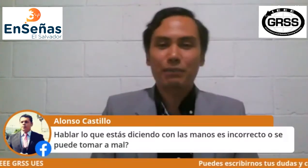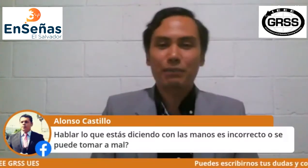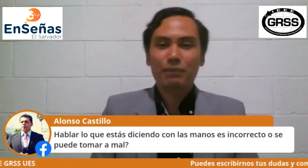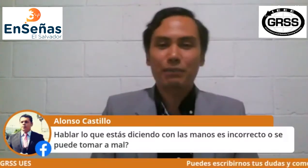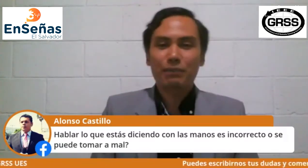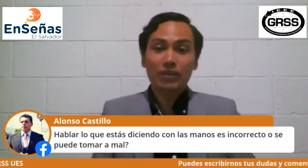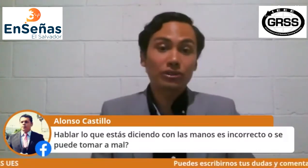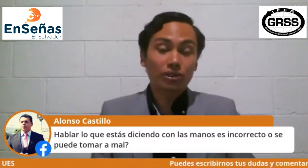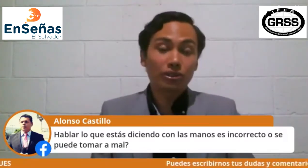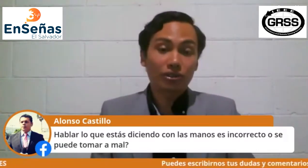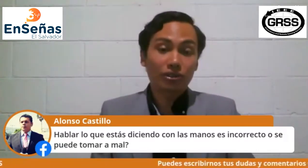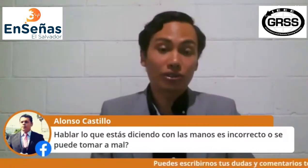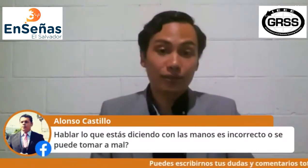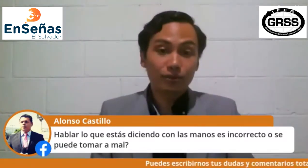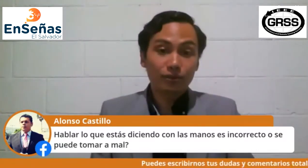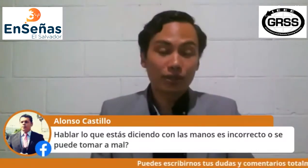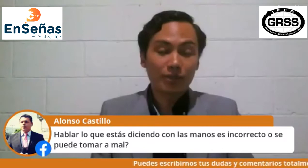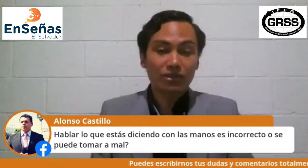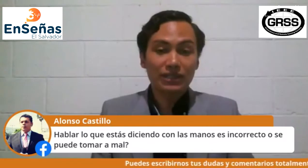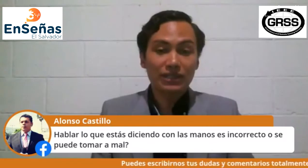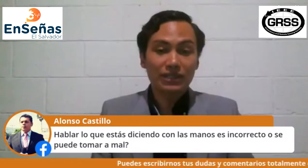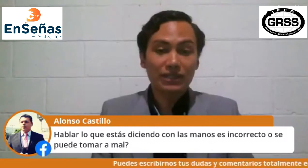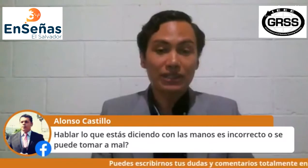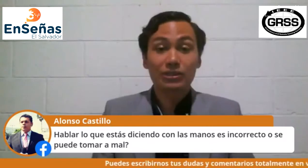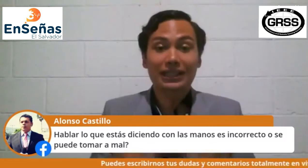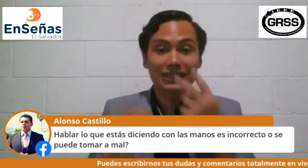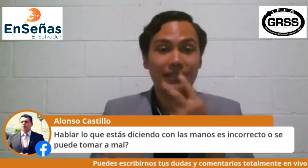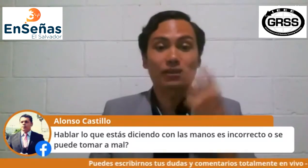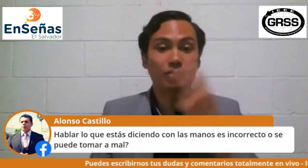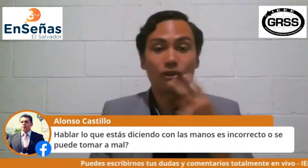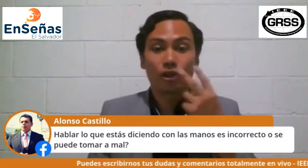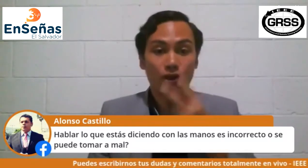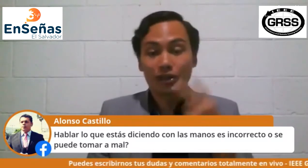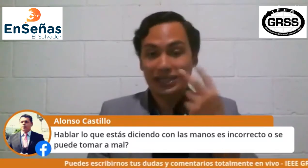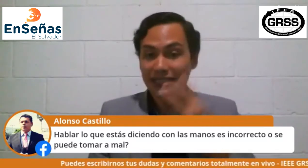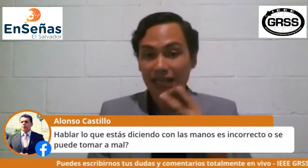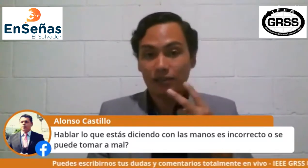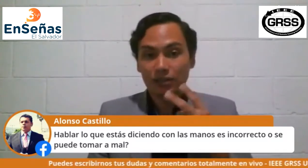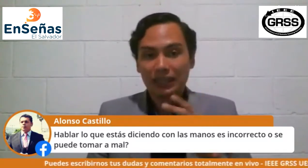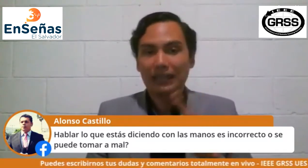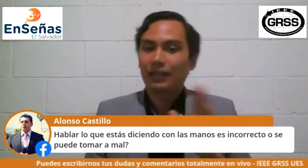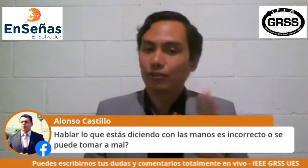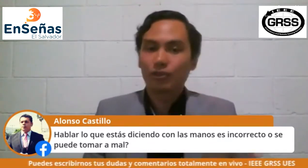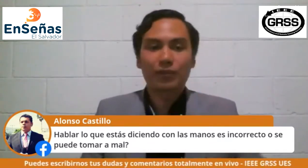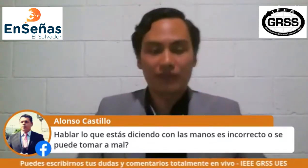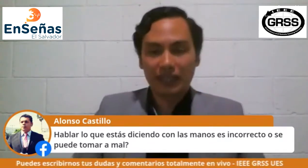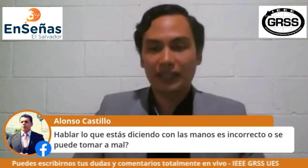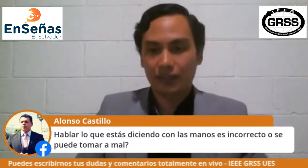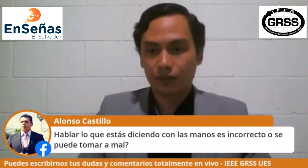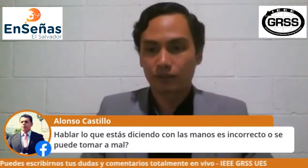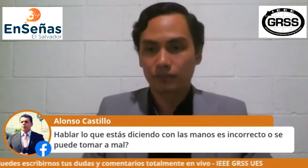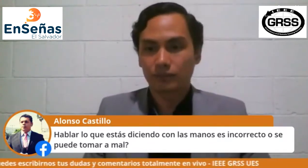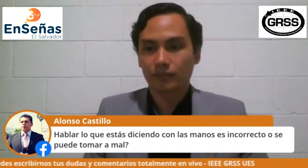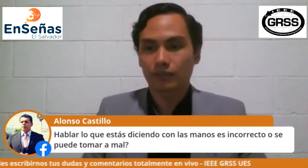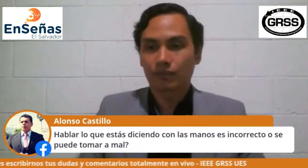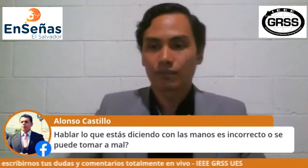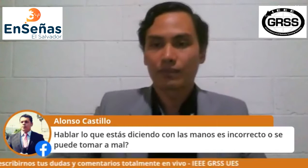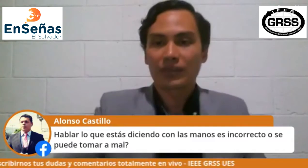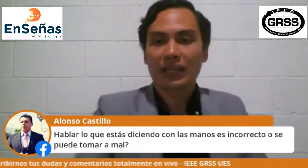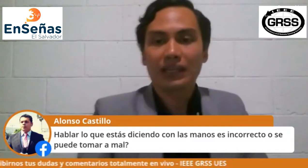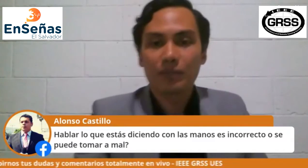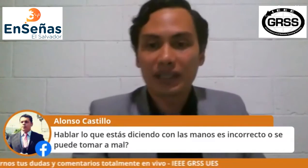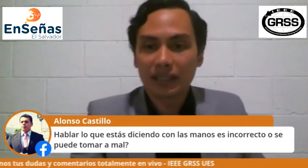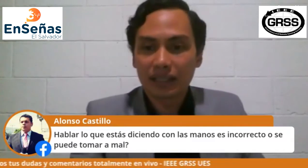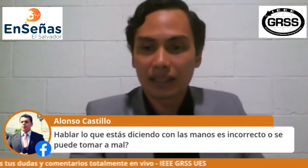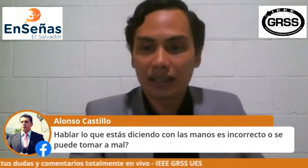Entonces depende, hay algunos sordos que sí les gusta, algunas personas sordas que sí les gusta que estén como oralizando, algunos prefieren que no.